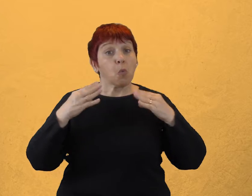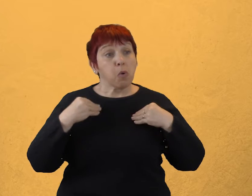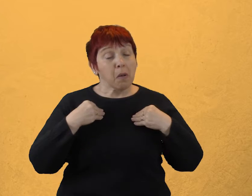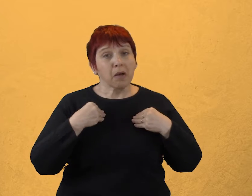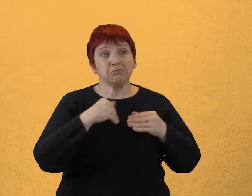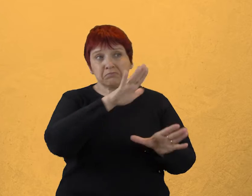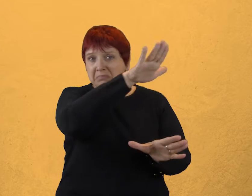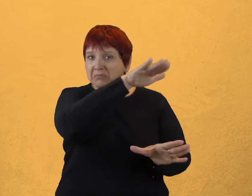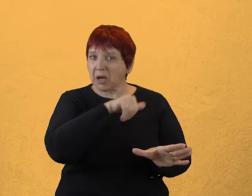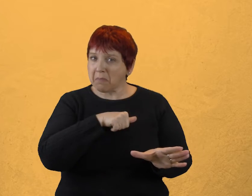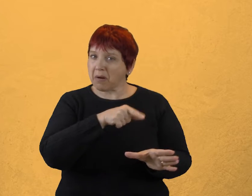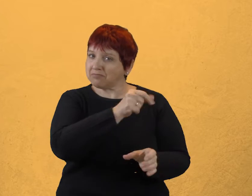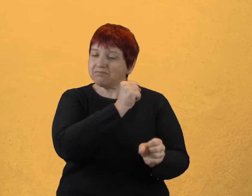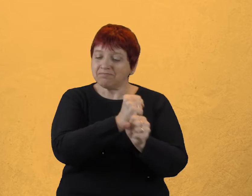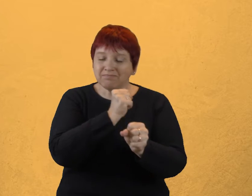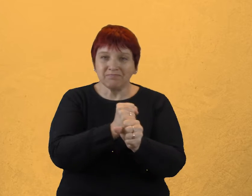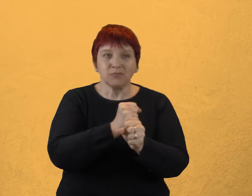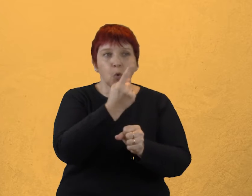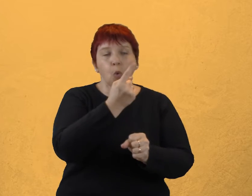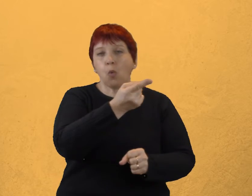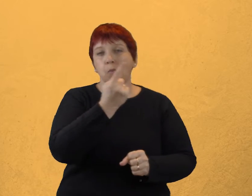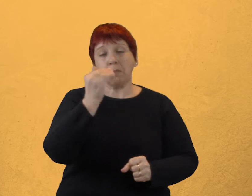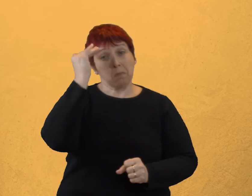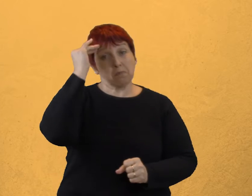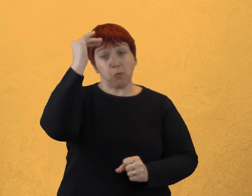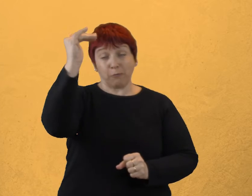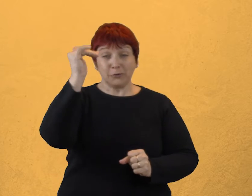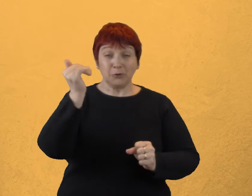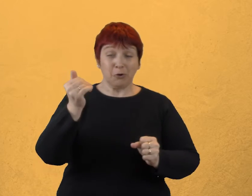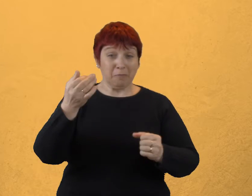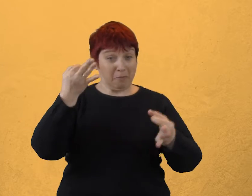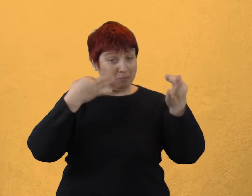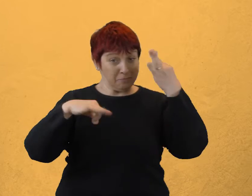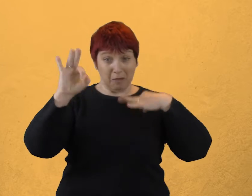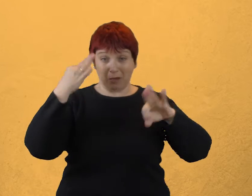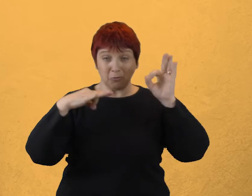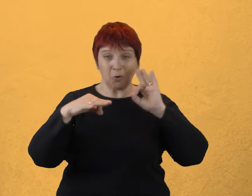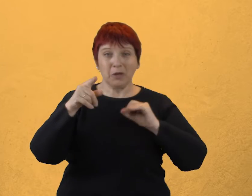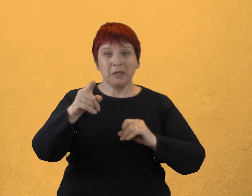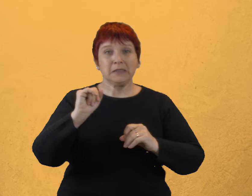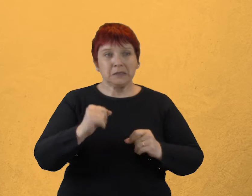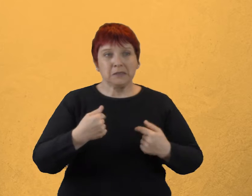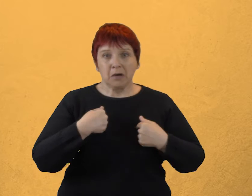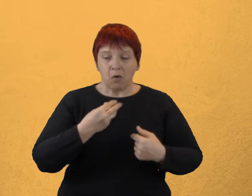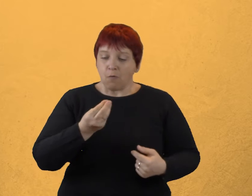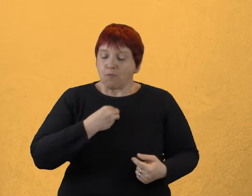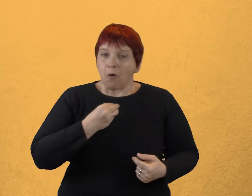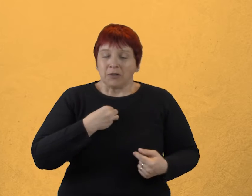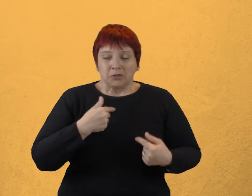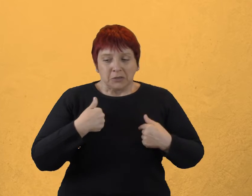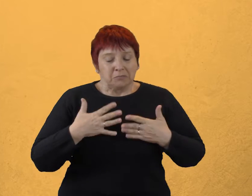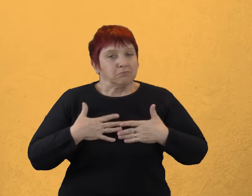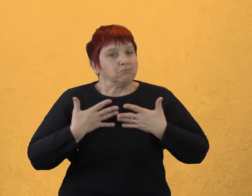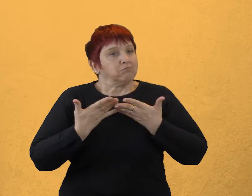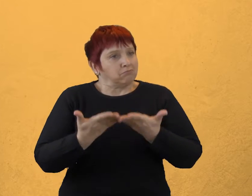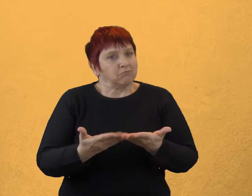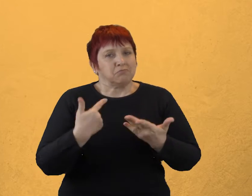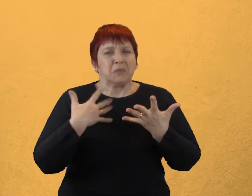contrató a un profesor de teatro y en mí se despertó una inmensa vocación por la actuación. El hombre